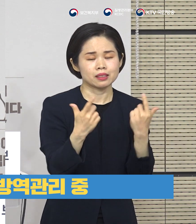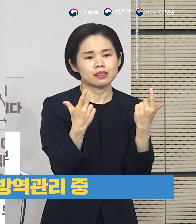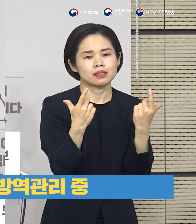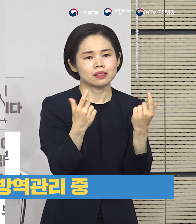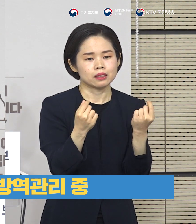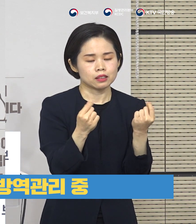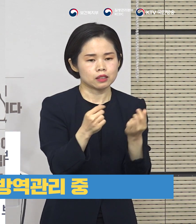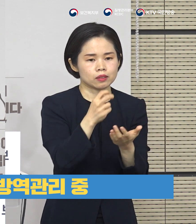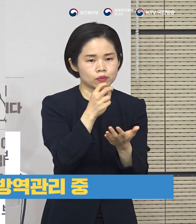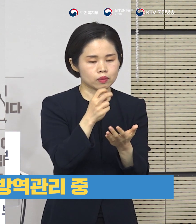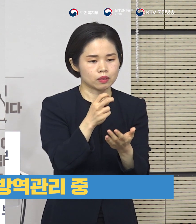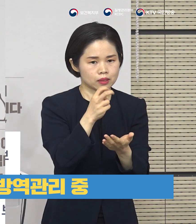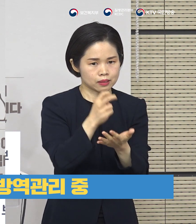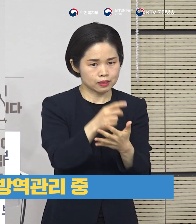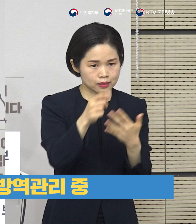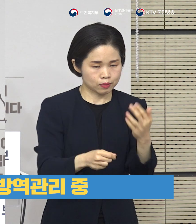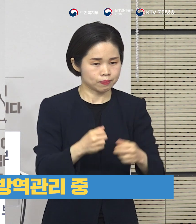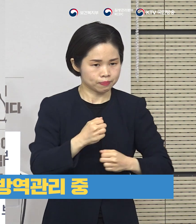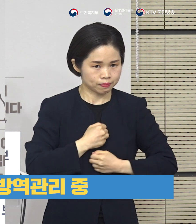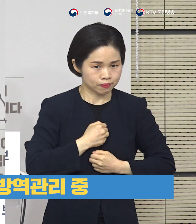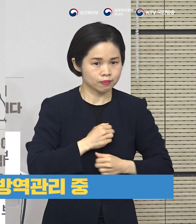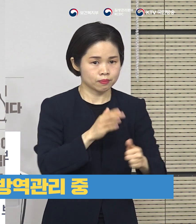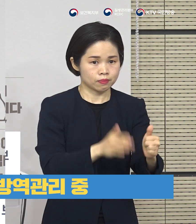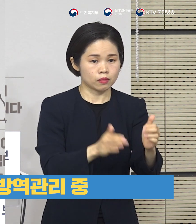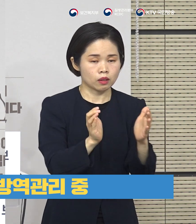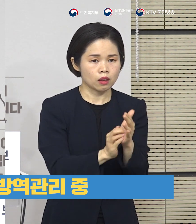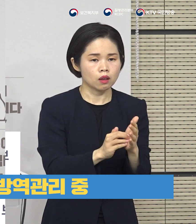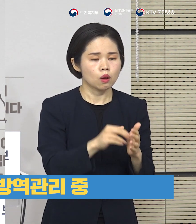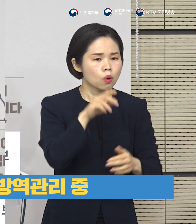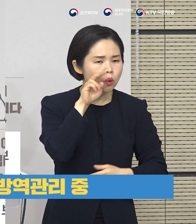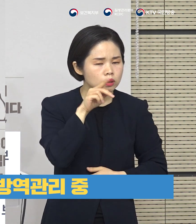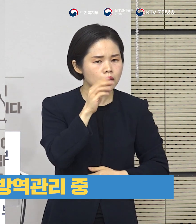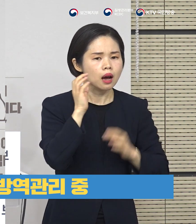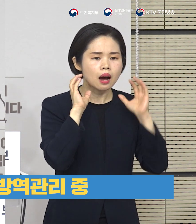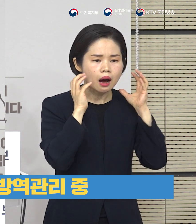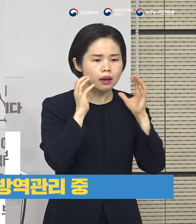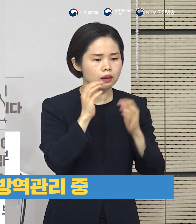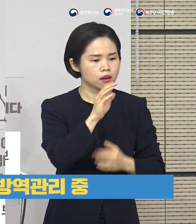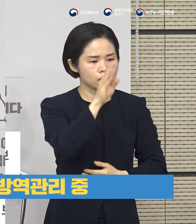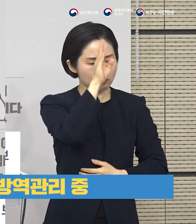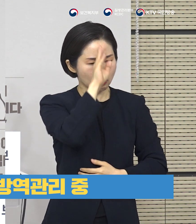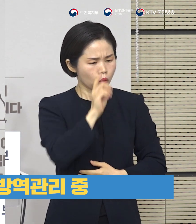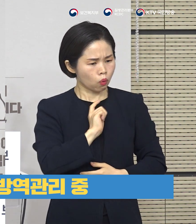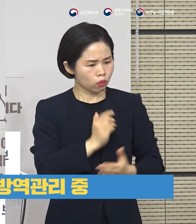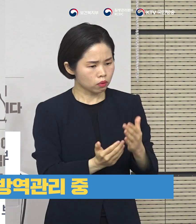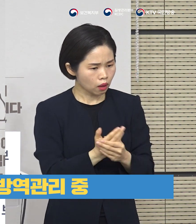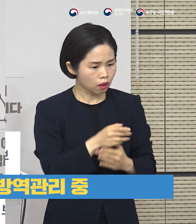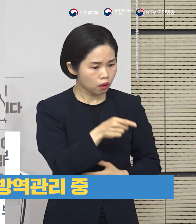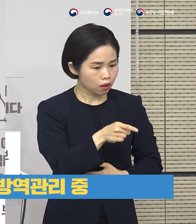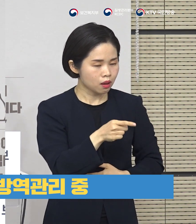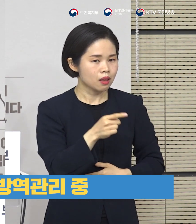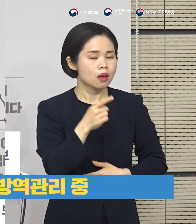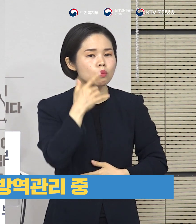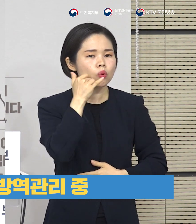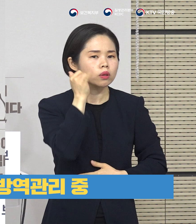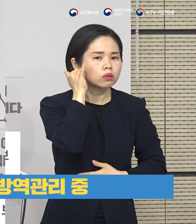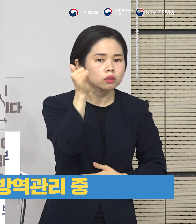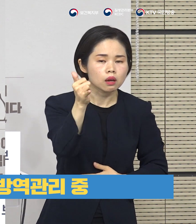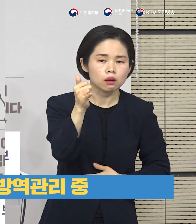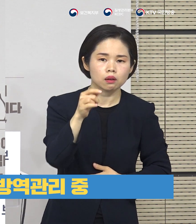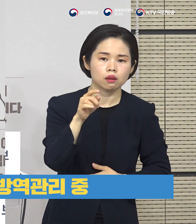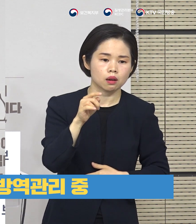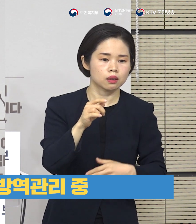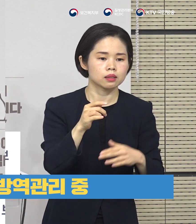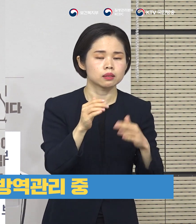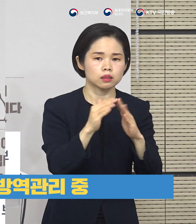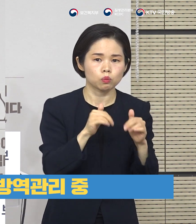거리를 유지토록 하는 등 준수하도록 조치하고 있습니다. 유증상 아동이 발생하면 보호자에게